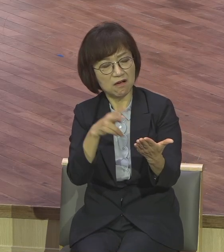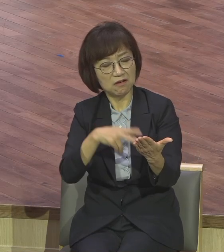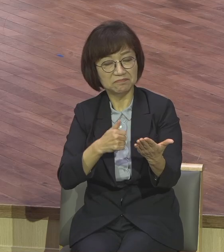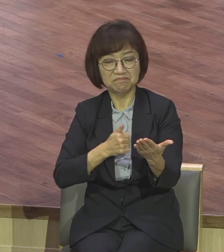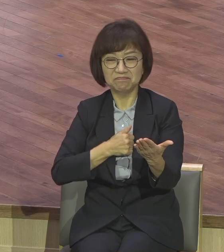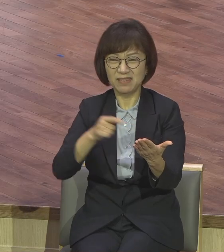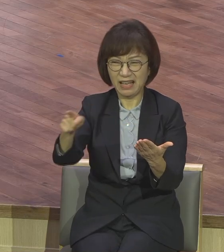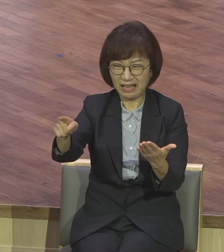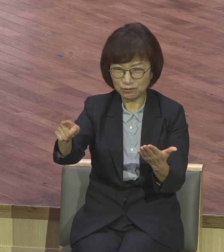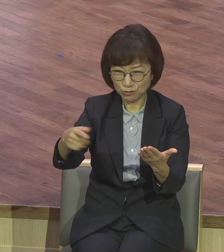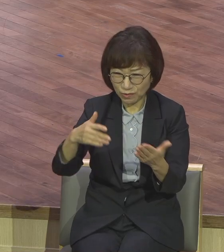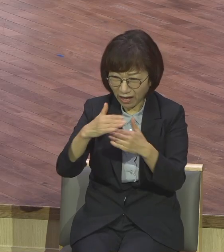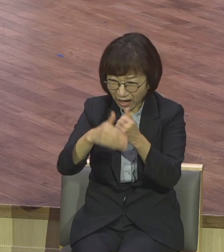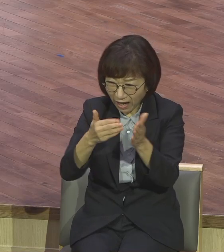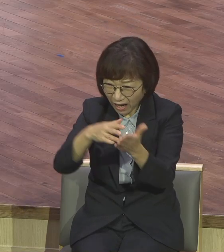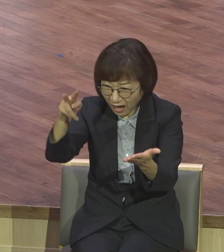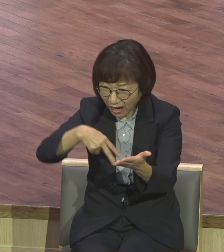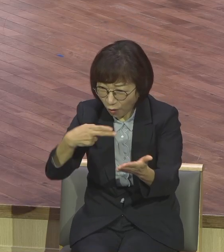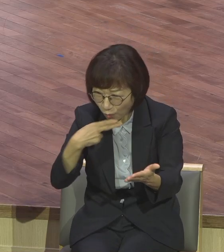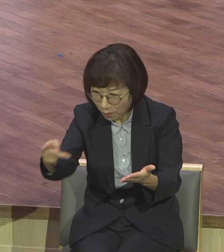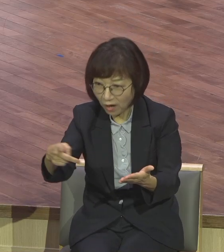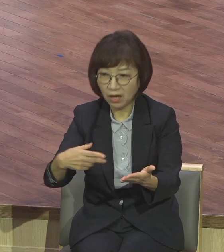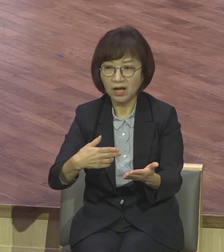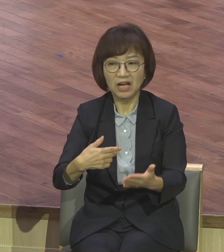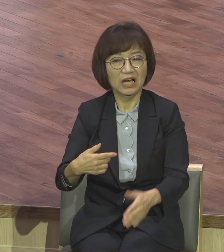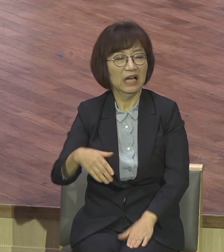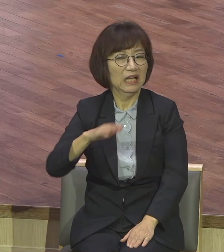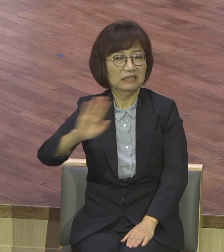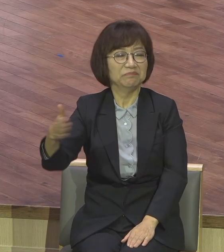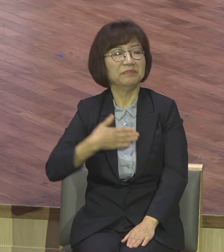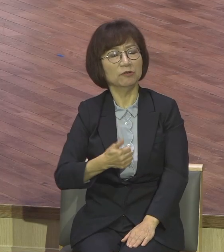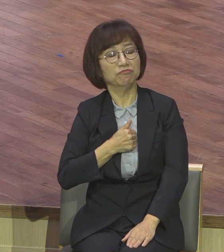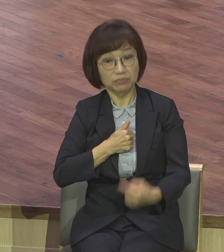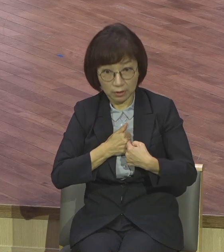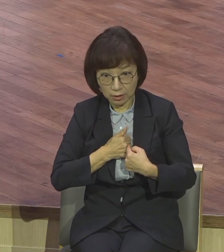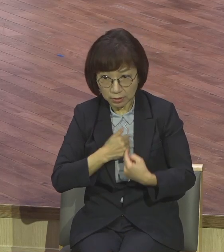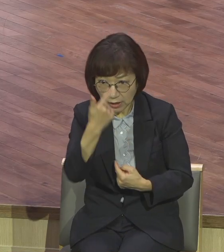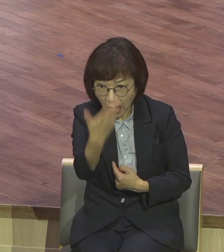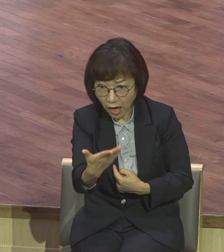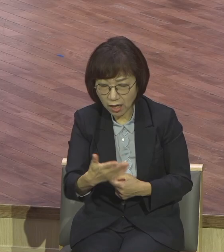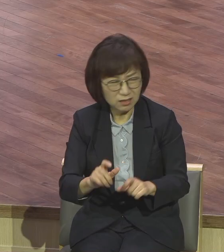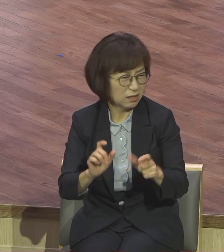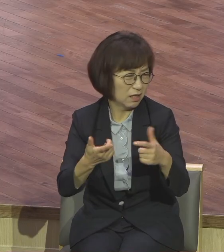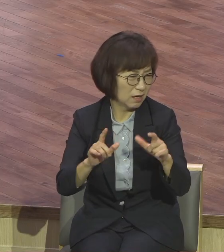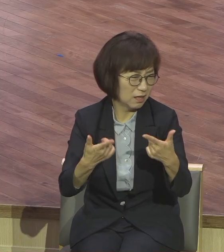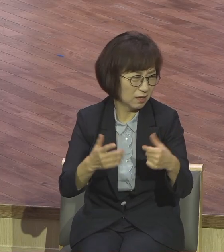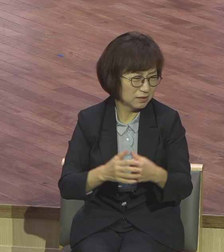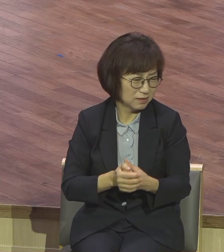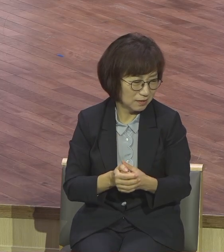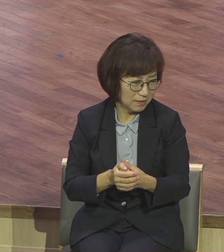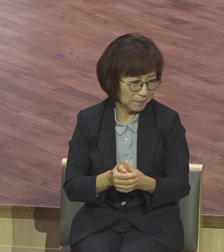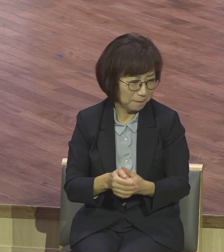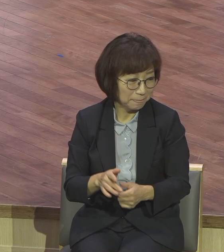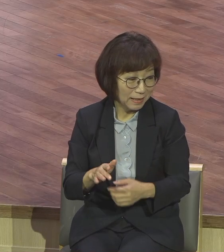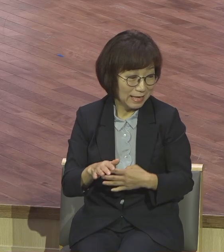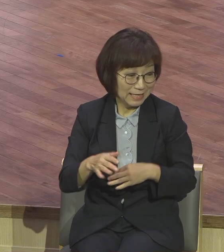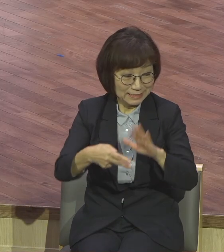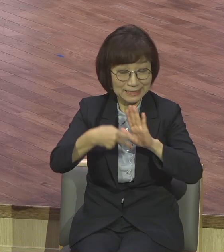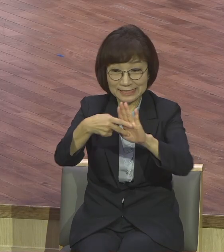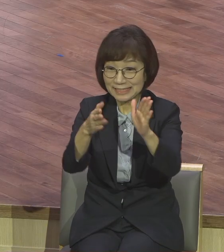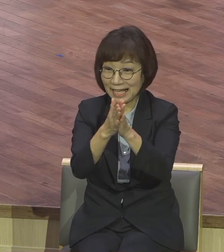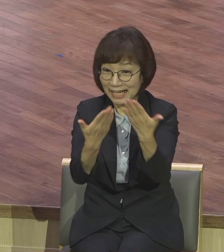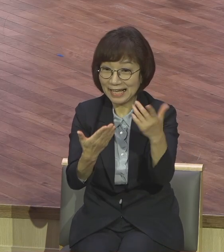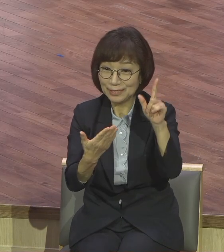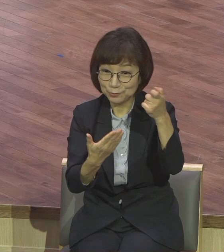저 인간보다는 좀 낫지 그래도. 그렇습니까? 이사야 64장 6절을 보면 무릇 우리는 다 부정한 자